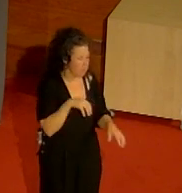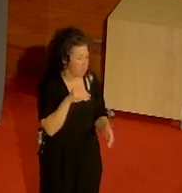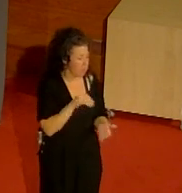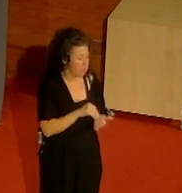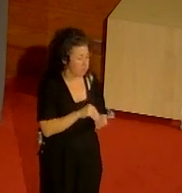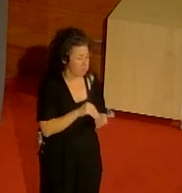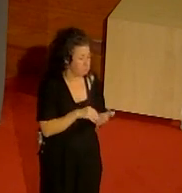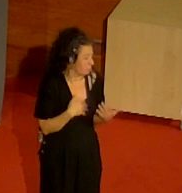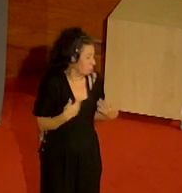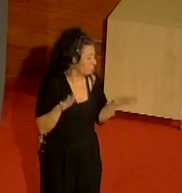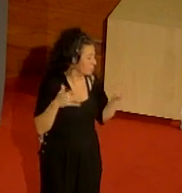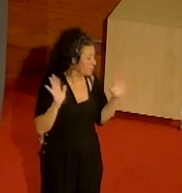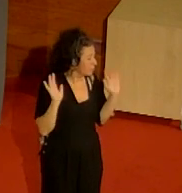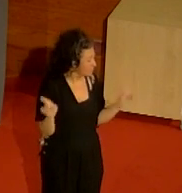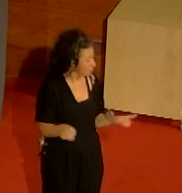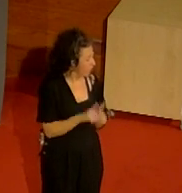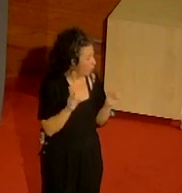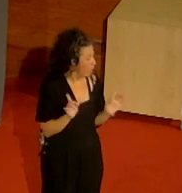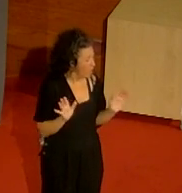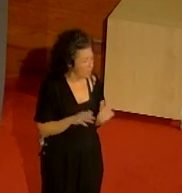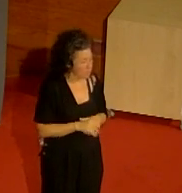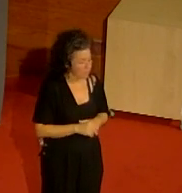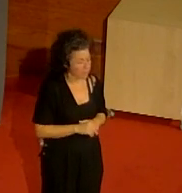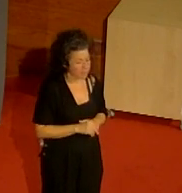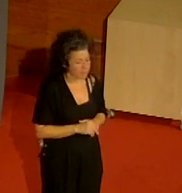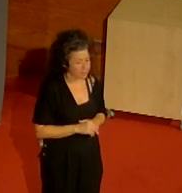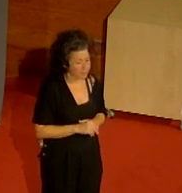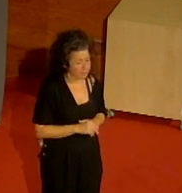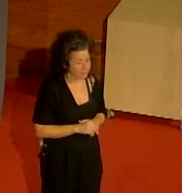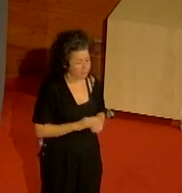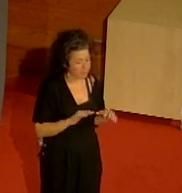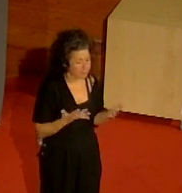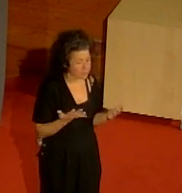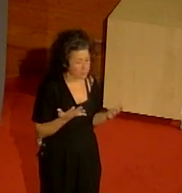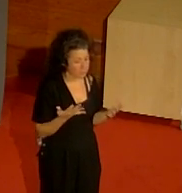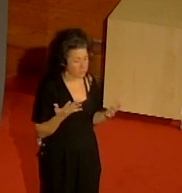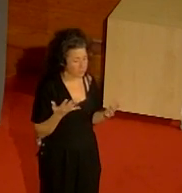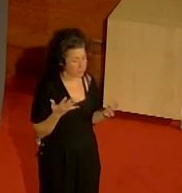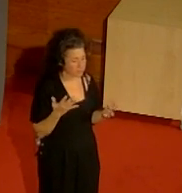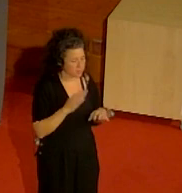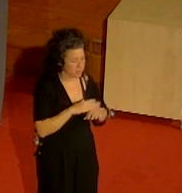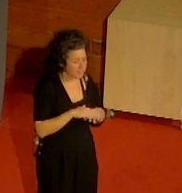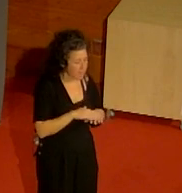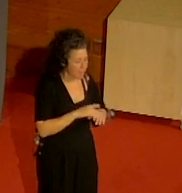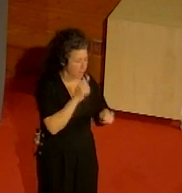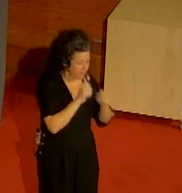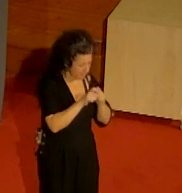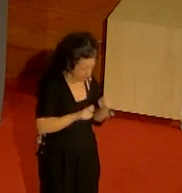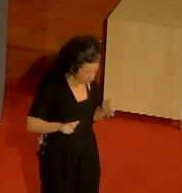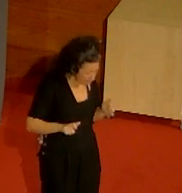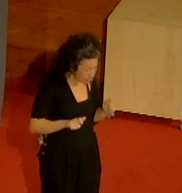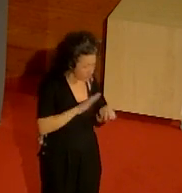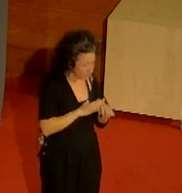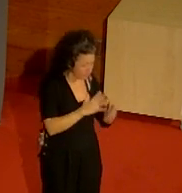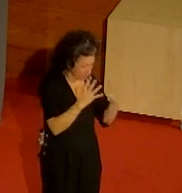cosas no existe. Entonces, para los medios de comunicación, bueno, para los periodistas y para el público